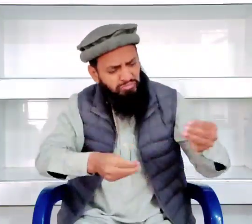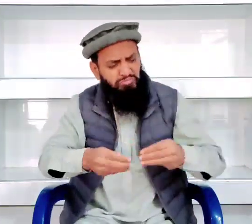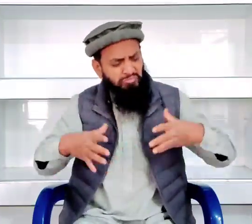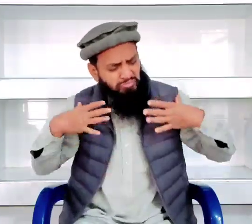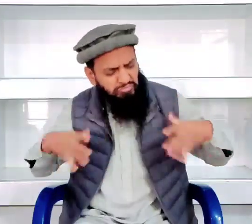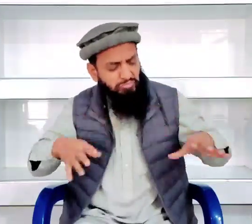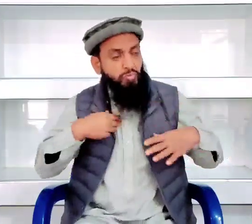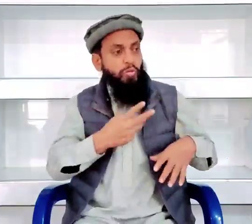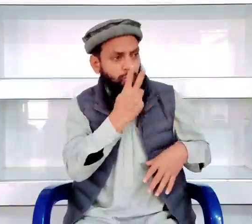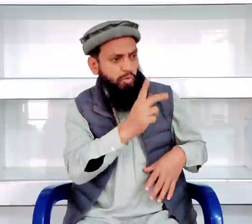تو میرے بھائیوں